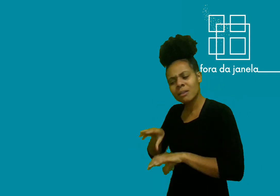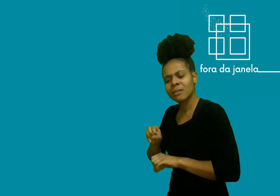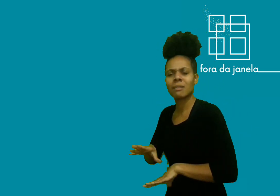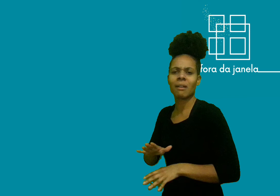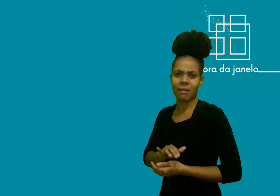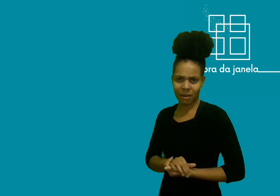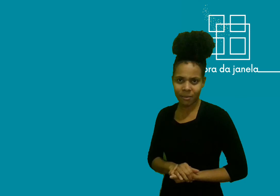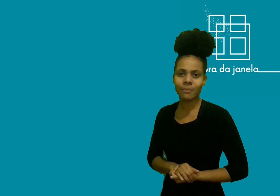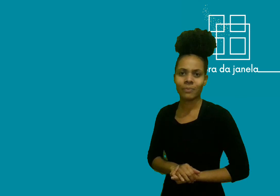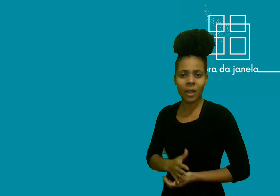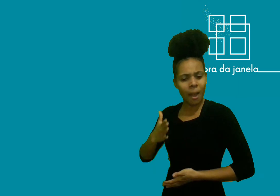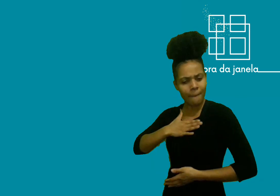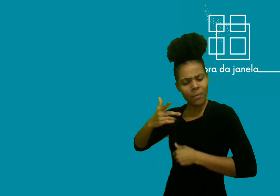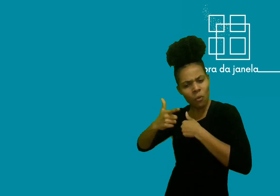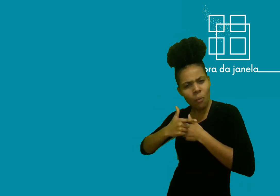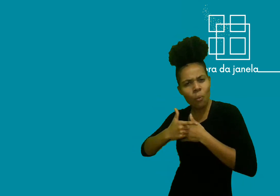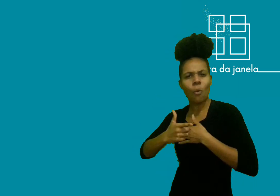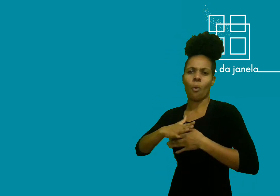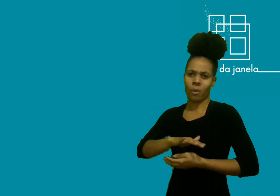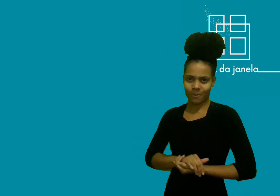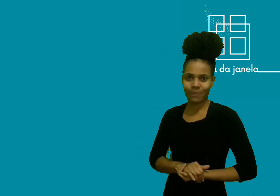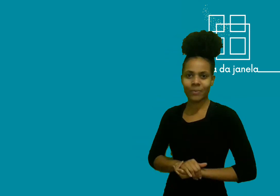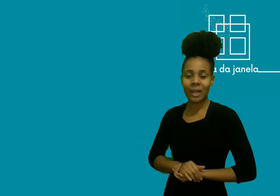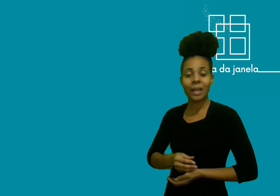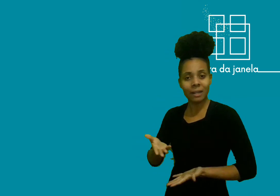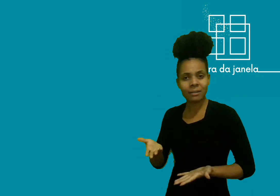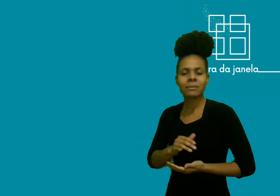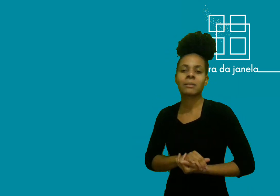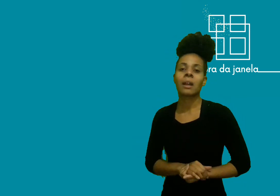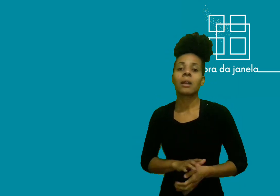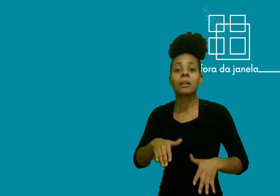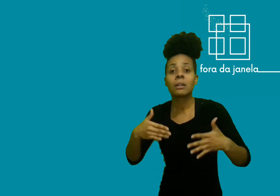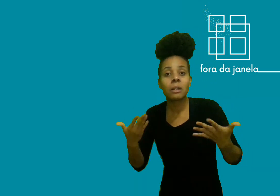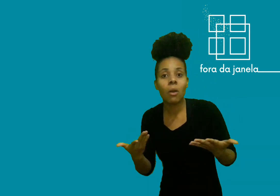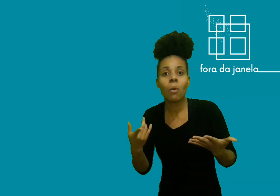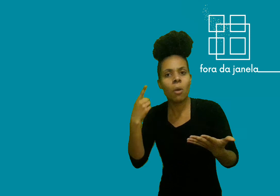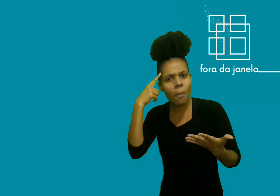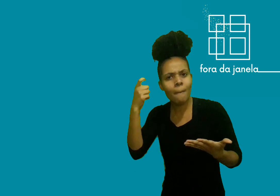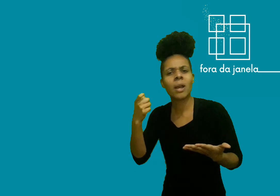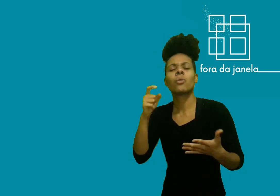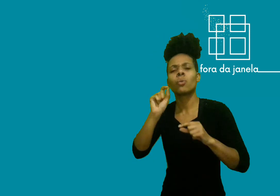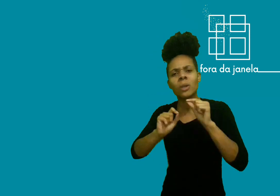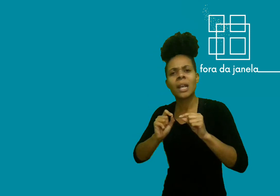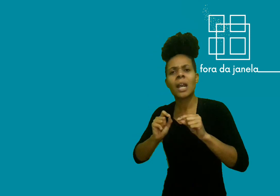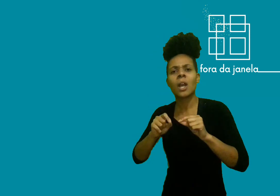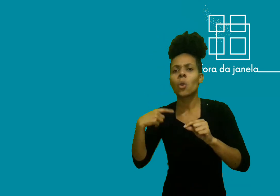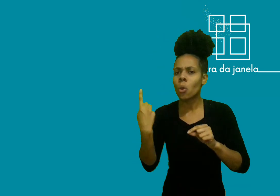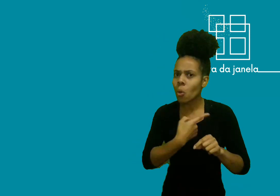né? É garantir oportunidade para essas pessoas, garantir que elas possam ir e vir livres de